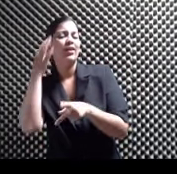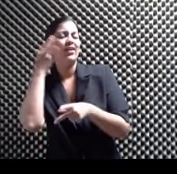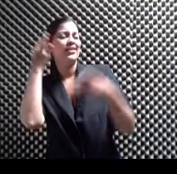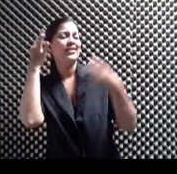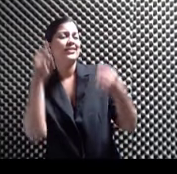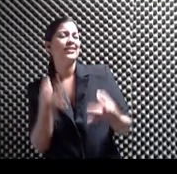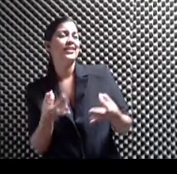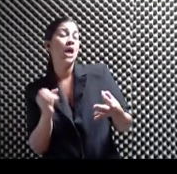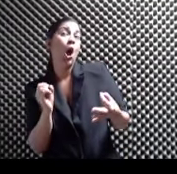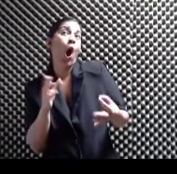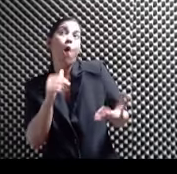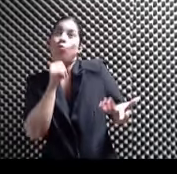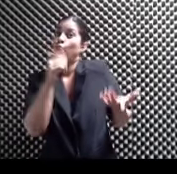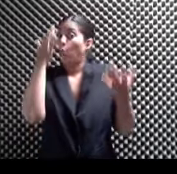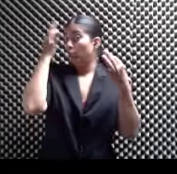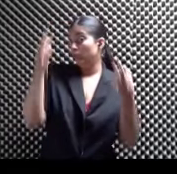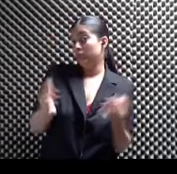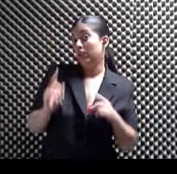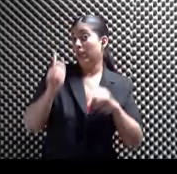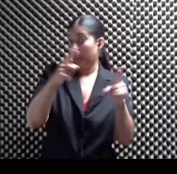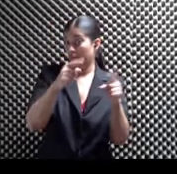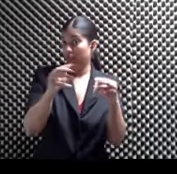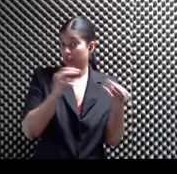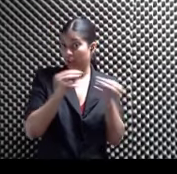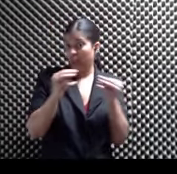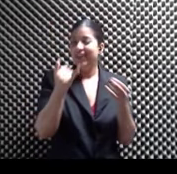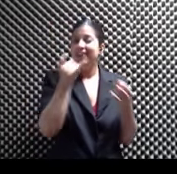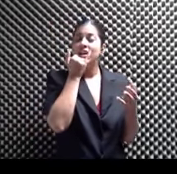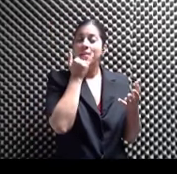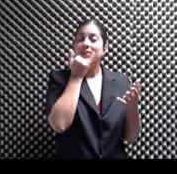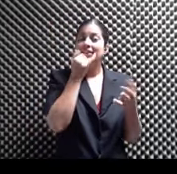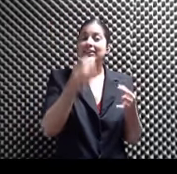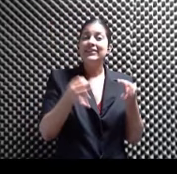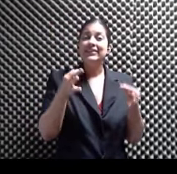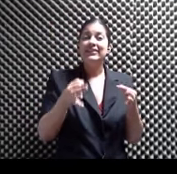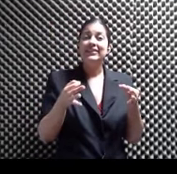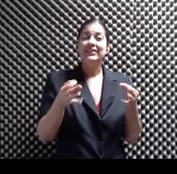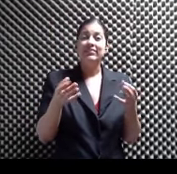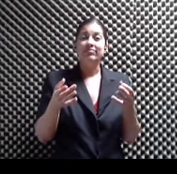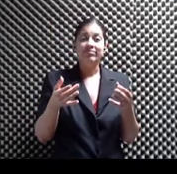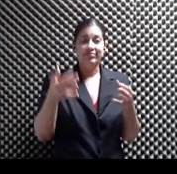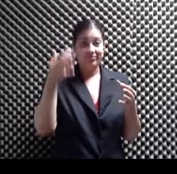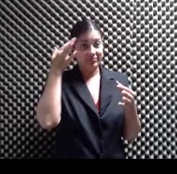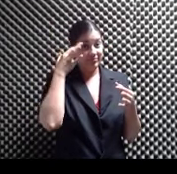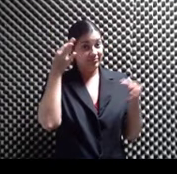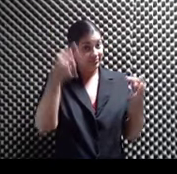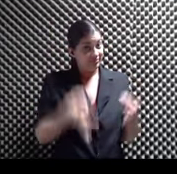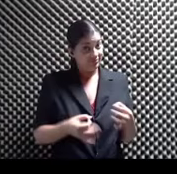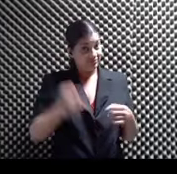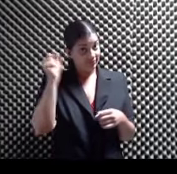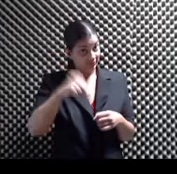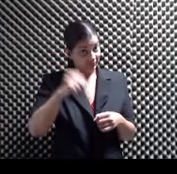o no deciden ir a la guerra y qué pasa si la decisión tomada es sí.